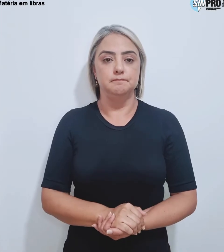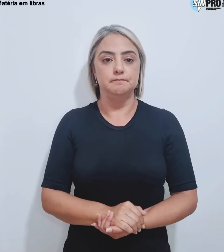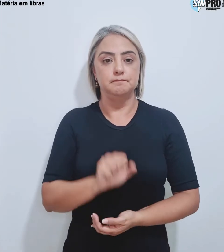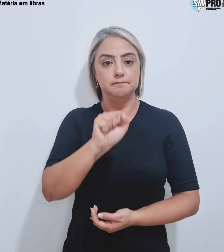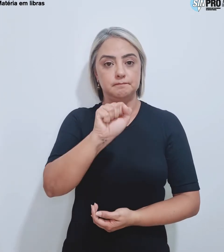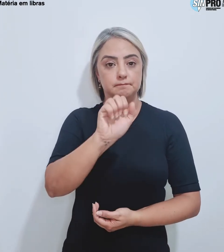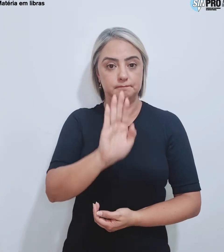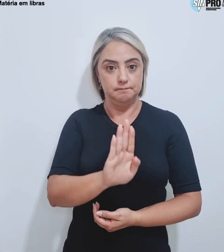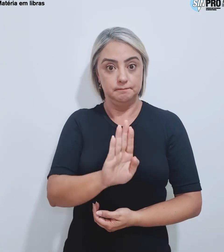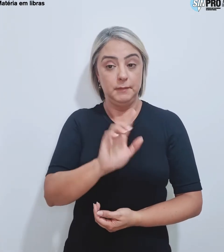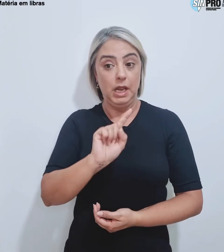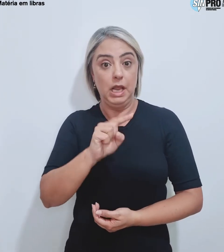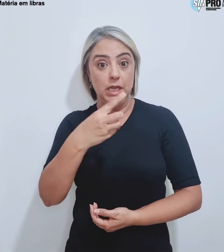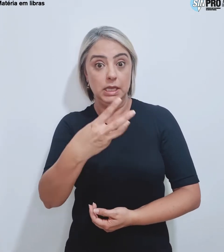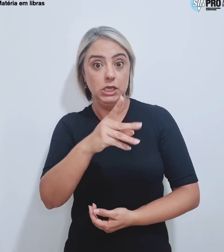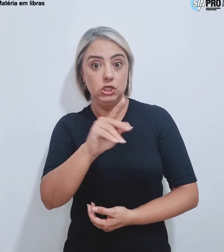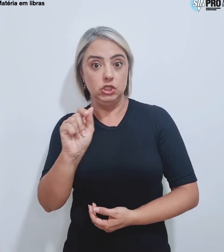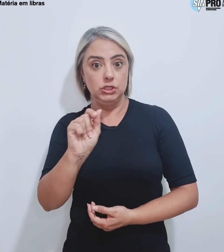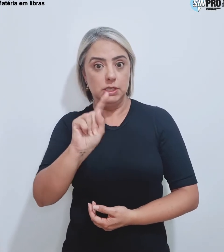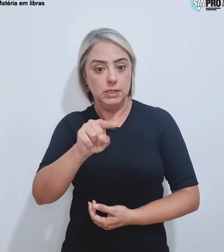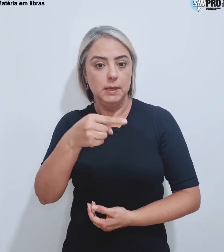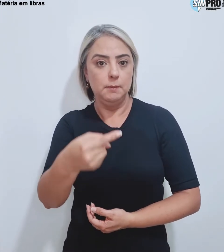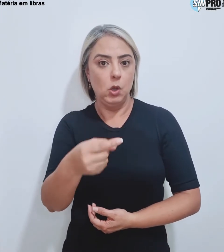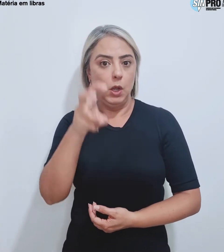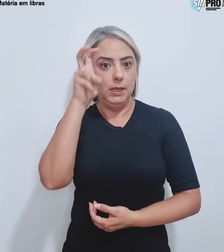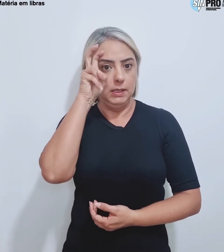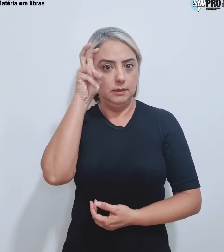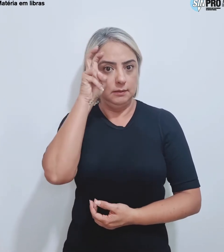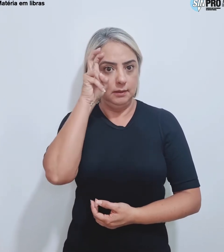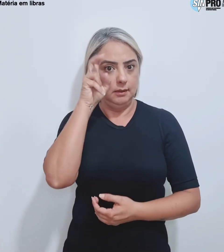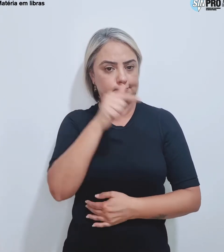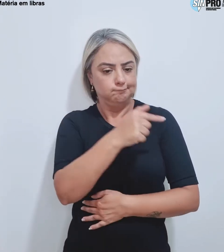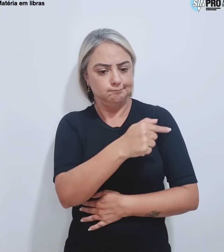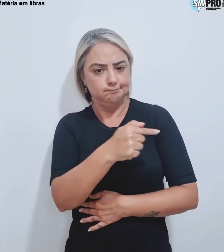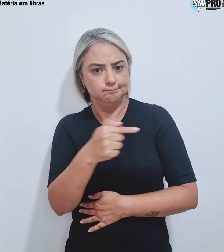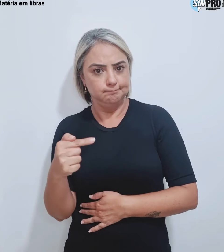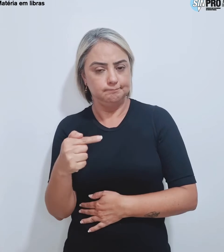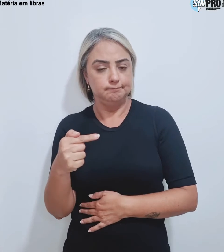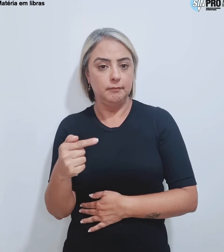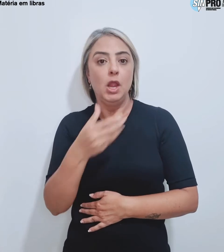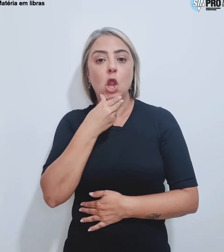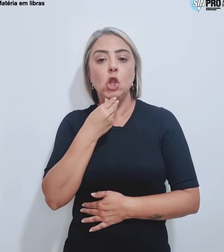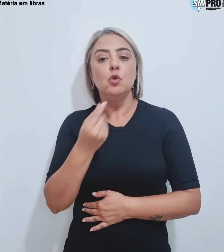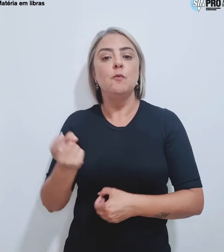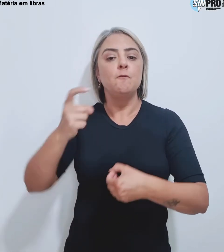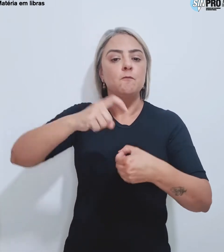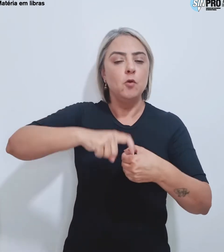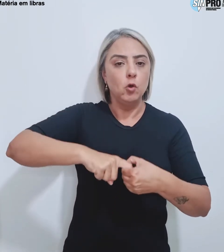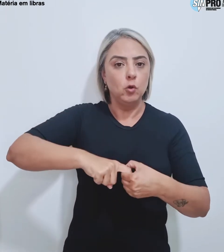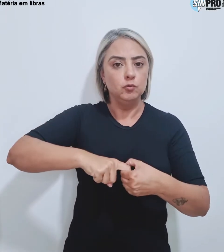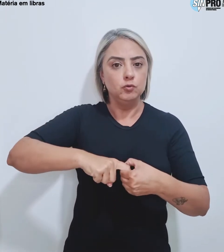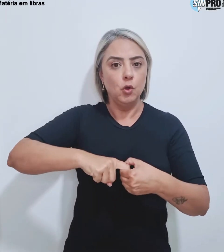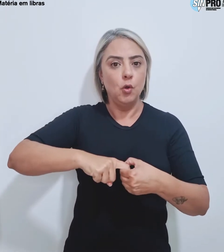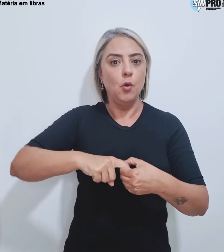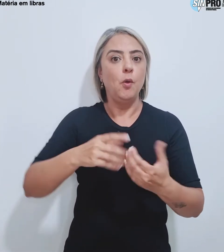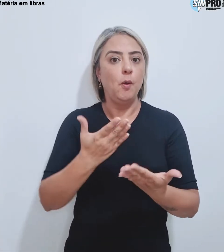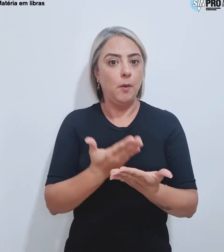Sebastião. 3 dias depois, na quinta-feira da semana que Josias retomou o trabalho in loco,